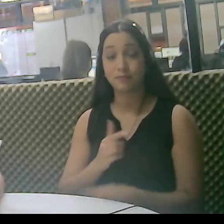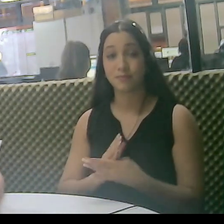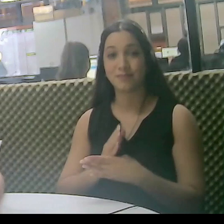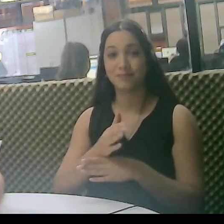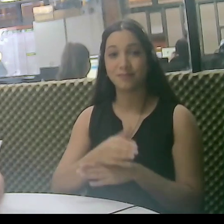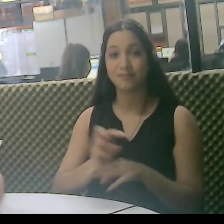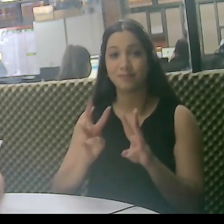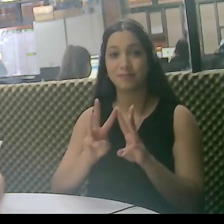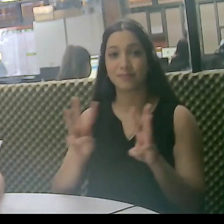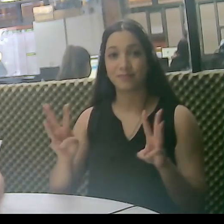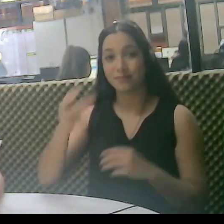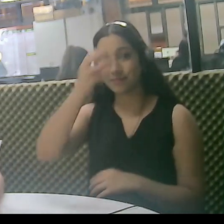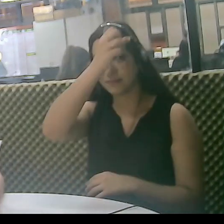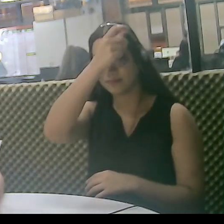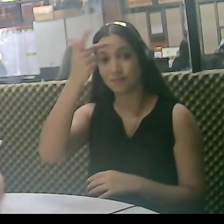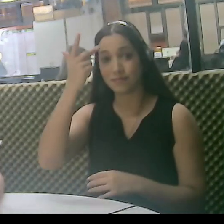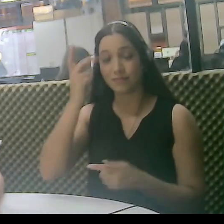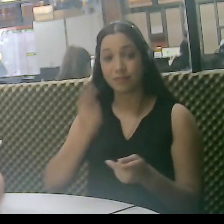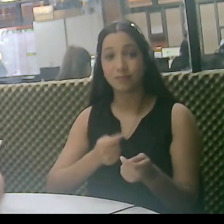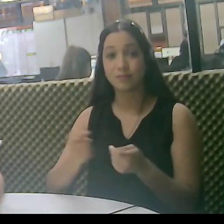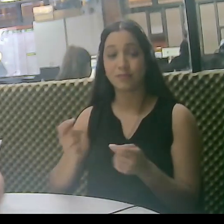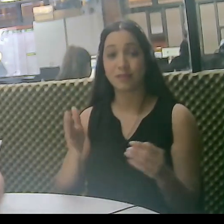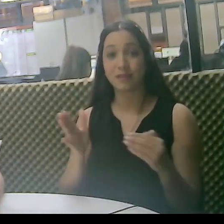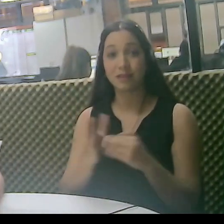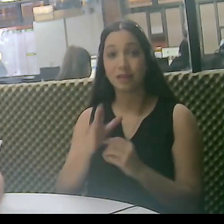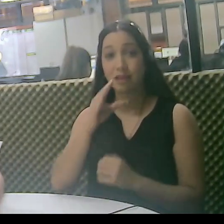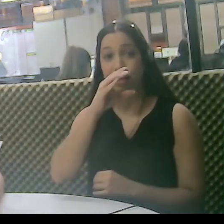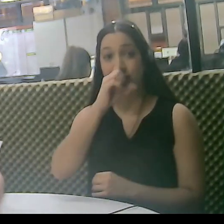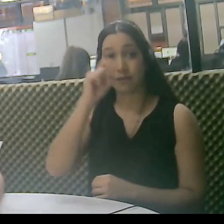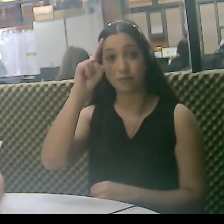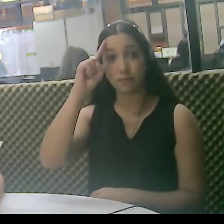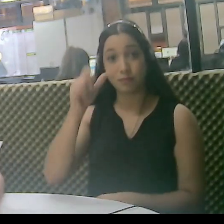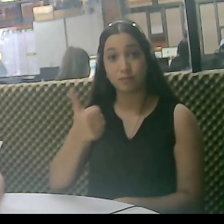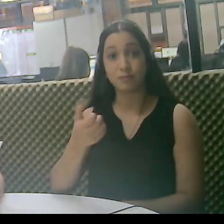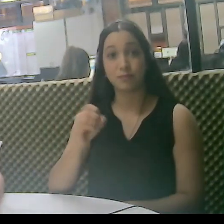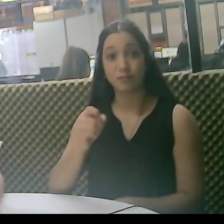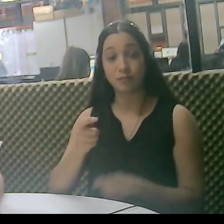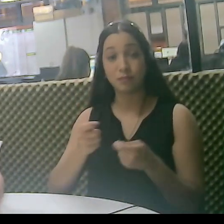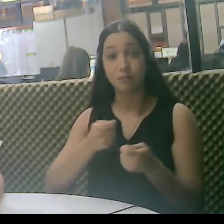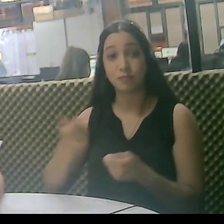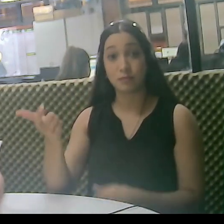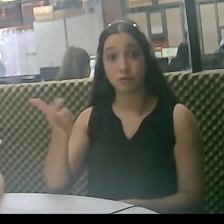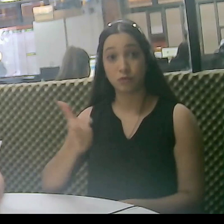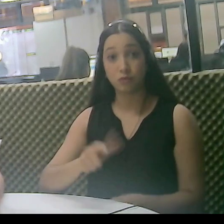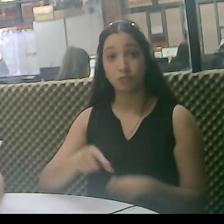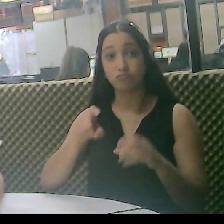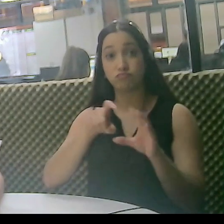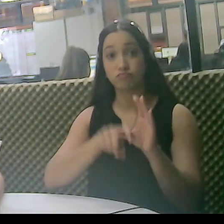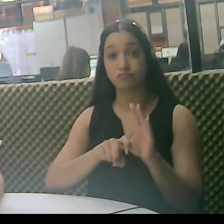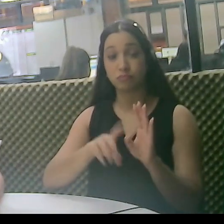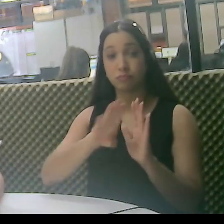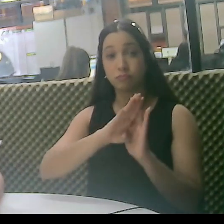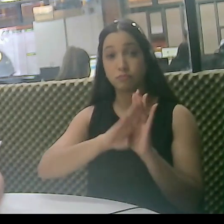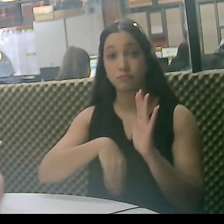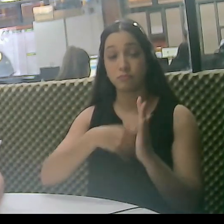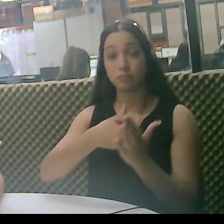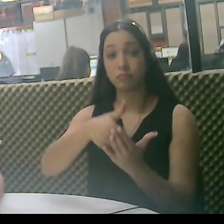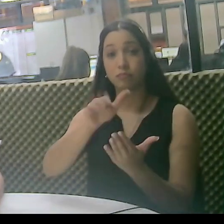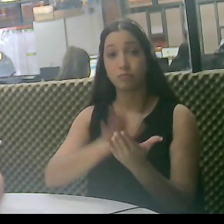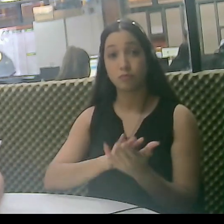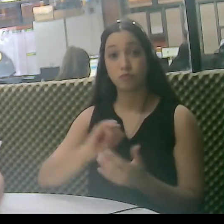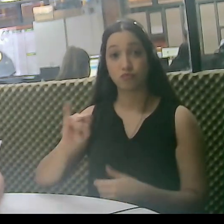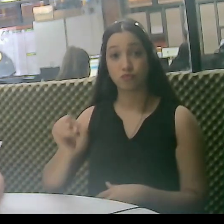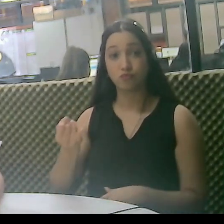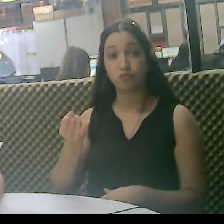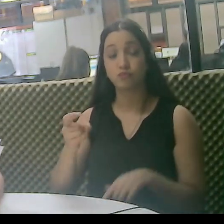portal de negociação da Prefeitura até sábado, dia 10, é possível renegociar os débitos com desconto sobre multas e